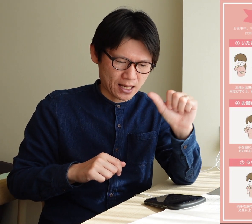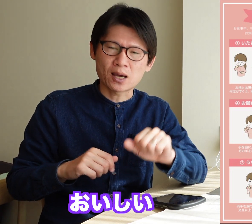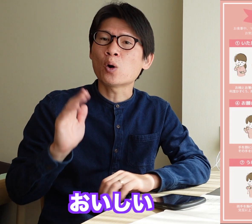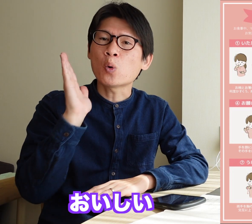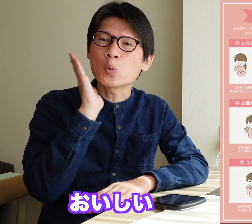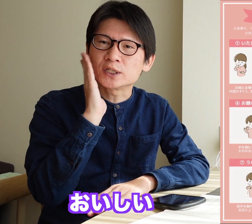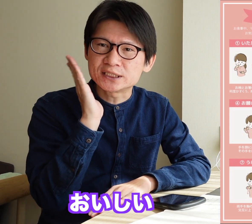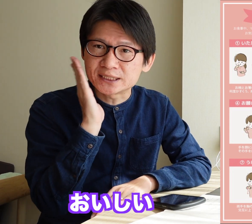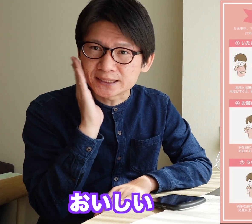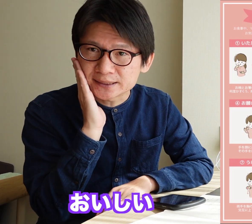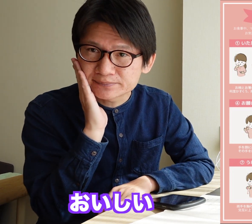おいしい、